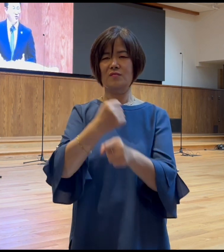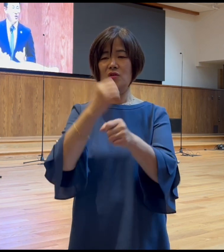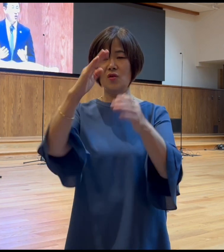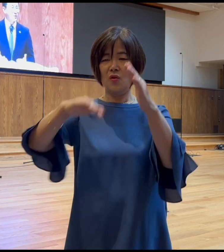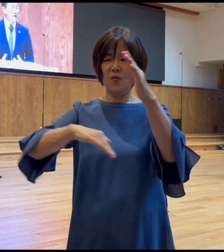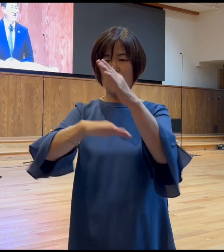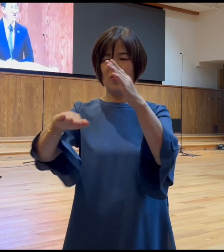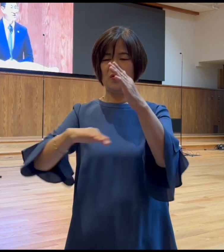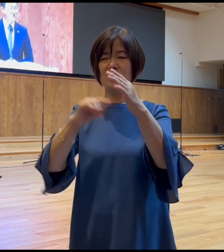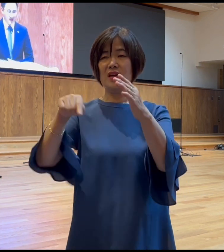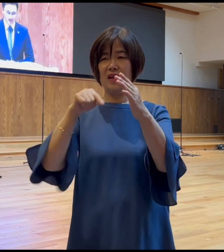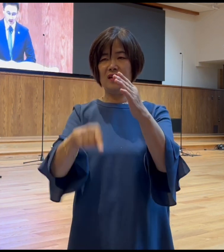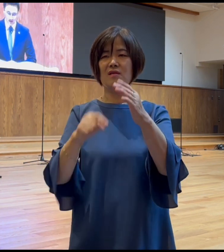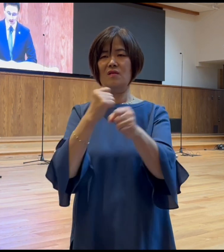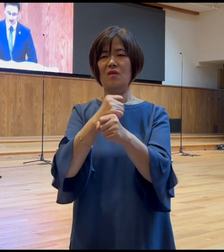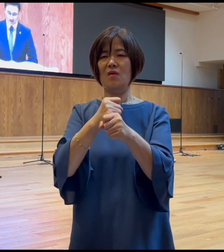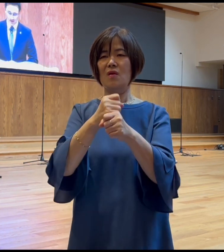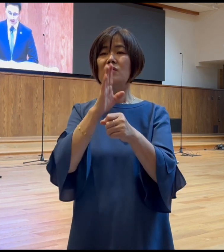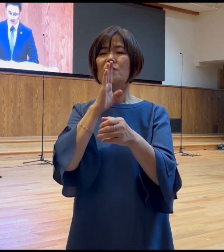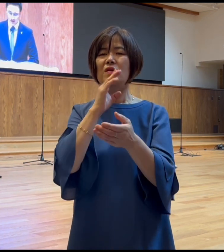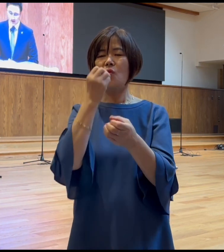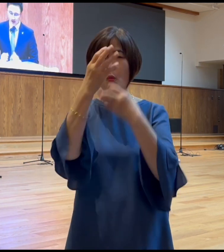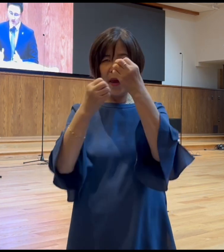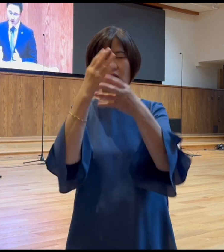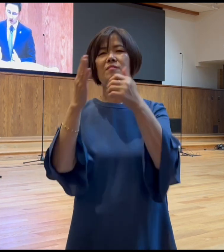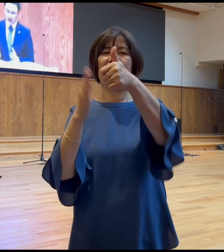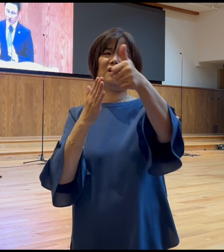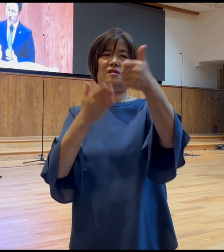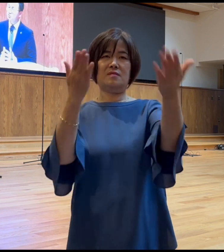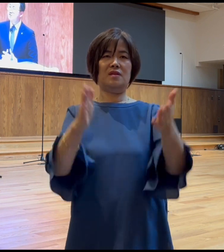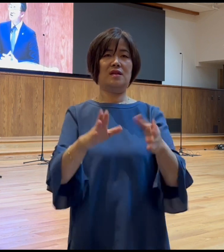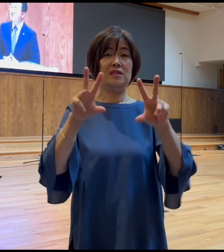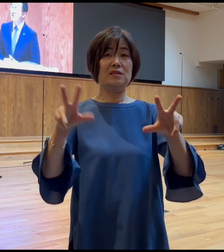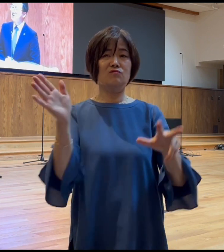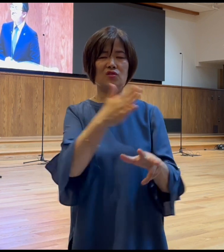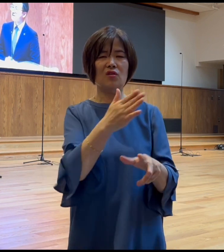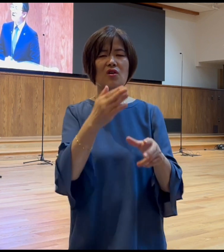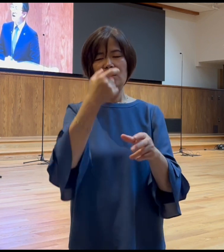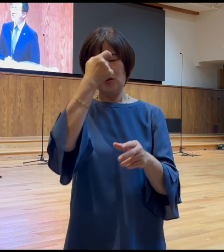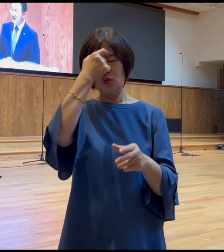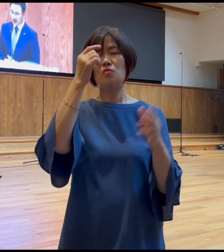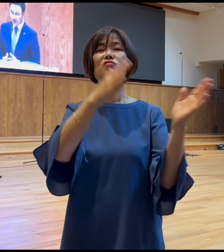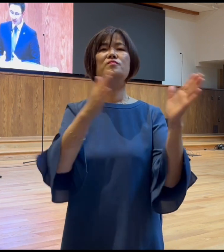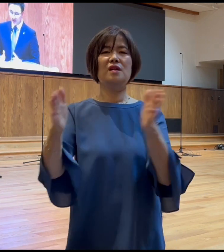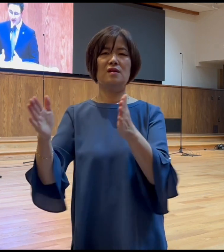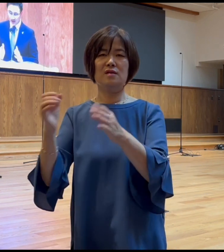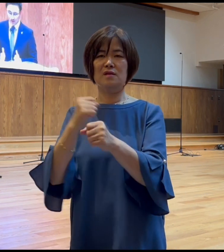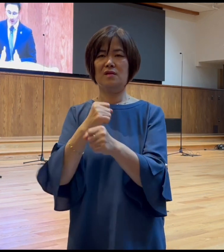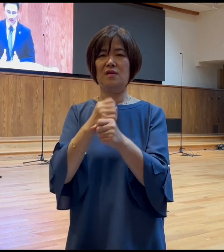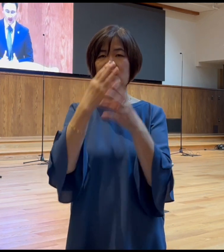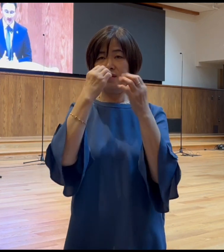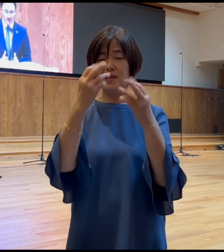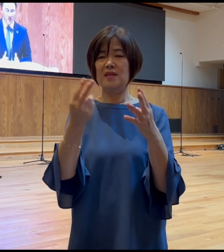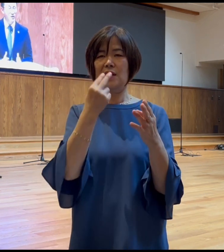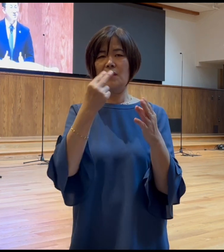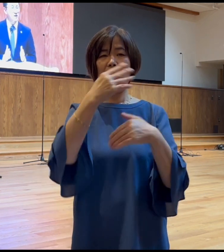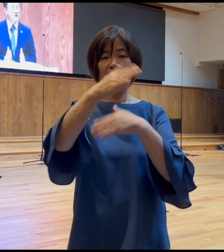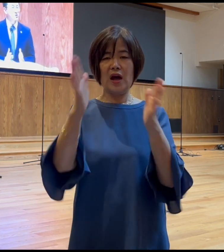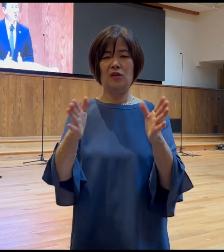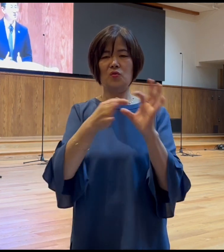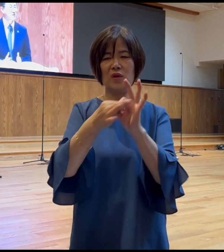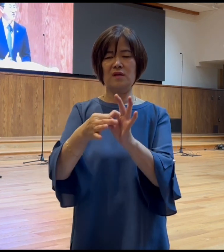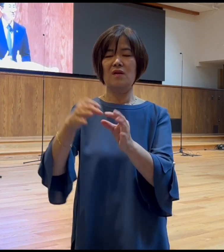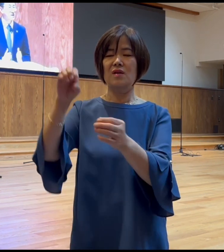공식적으로 고백하시기를 바랍니다. 지금부터 기도로 준비하셔서 하반기에 열리는 새생명반 통해서